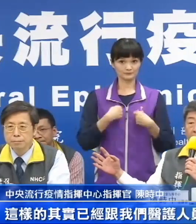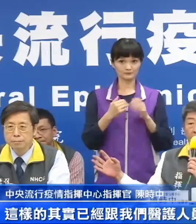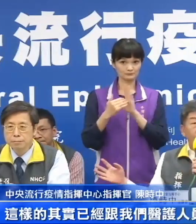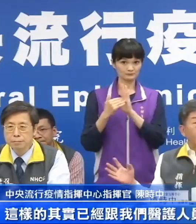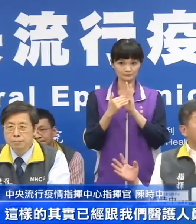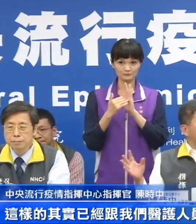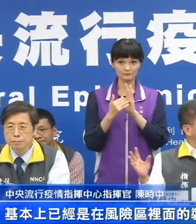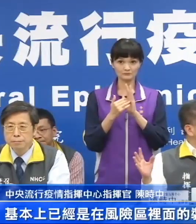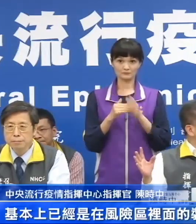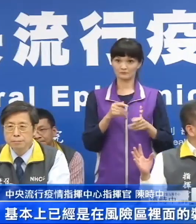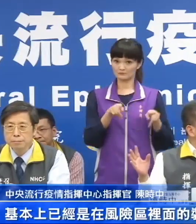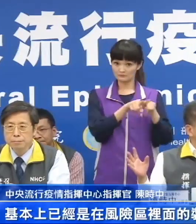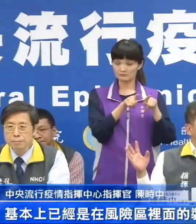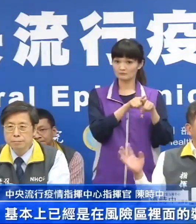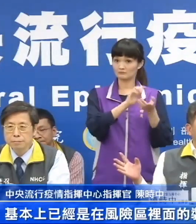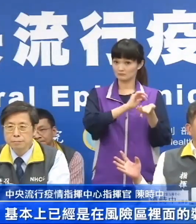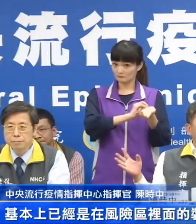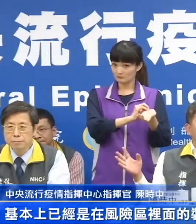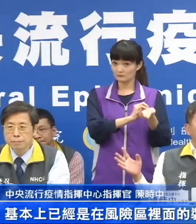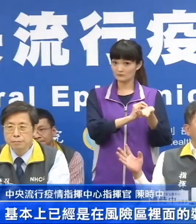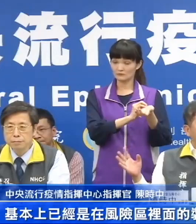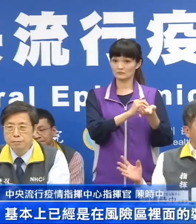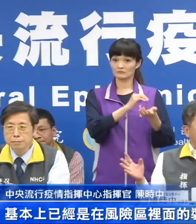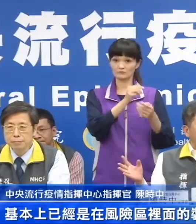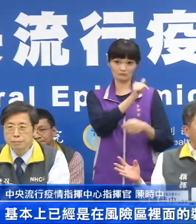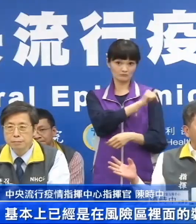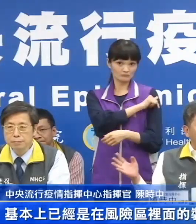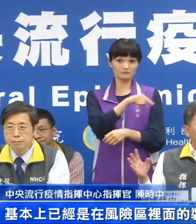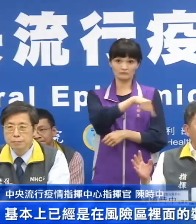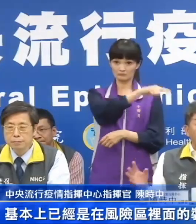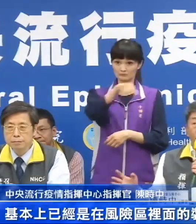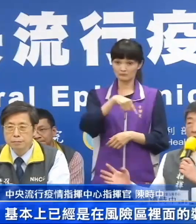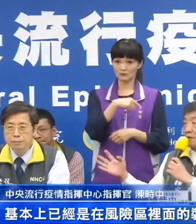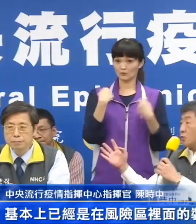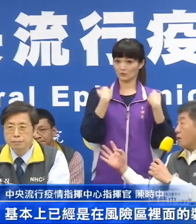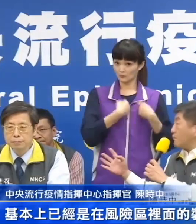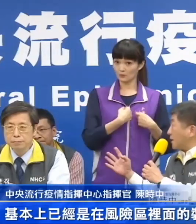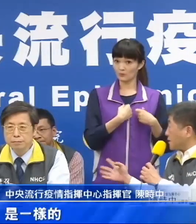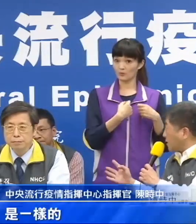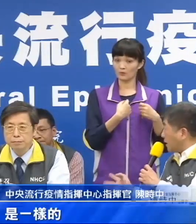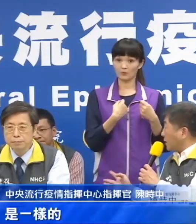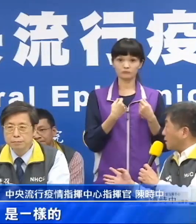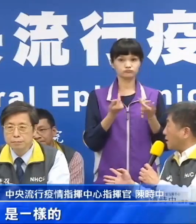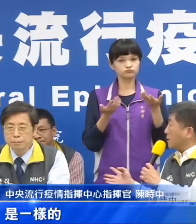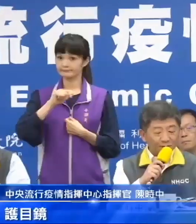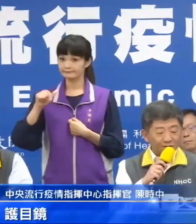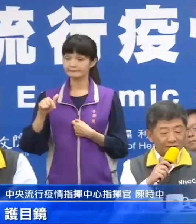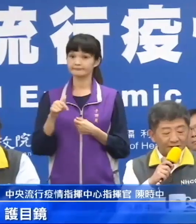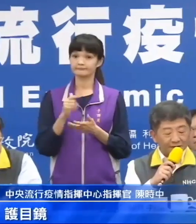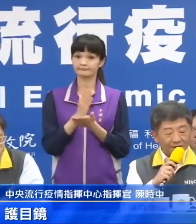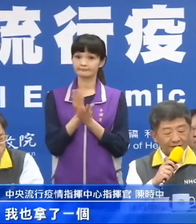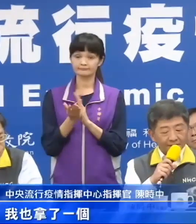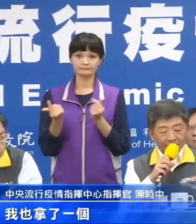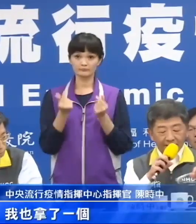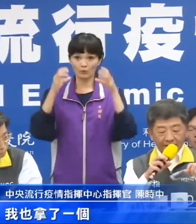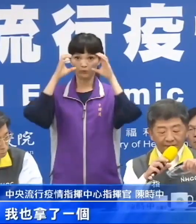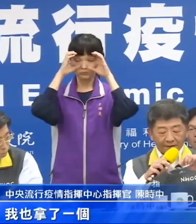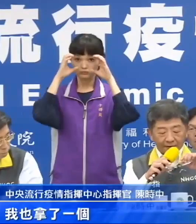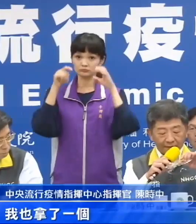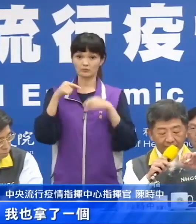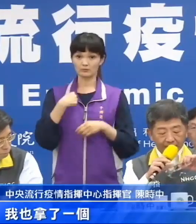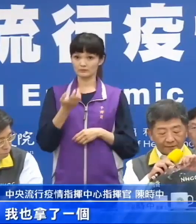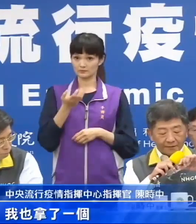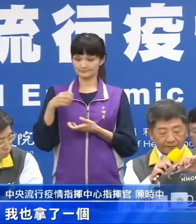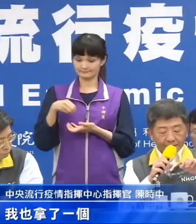护人员基本上已经是在风险区域里面的装备是一样的了。护目镜我也拿了